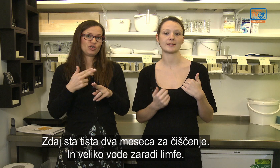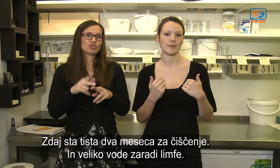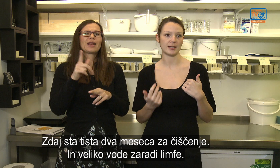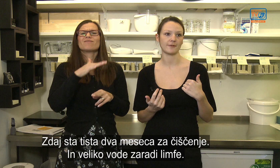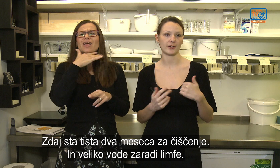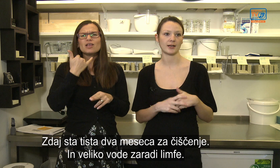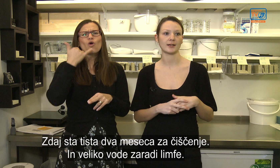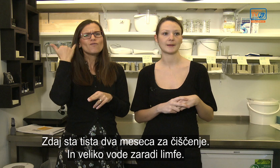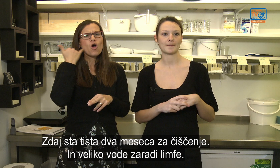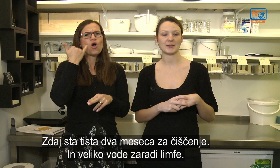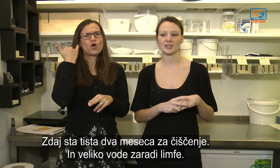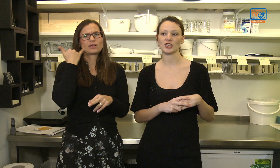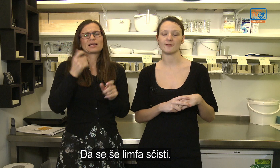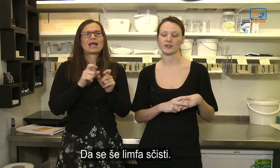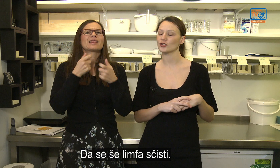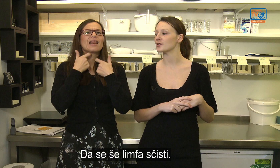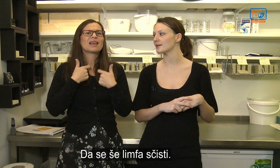same limfe, a ne? Da se še limfa sčisti.